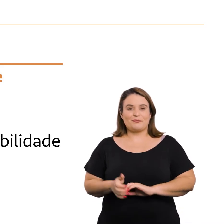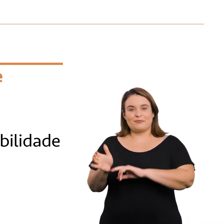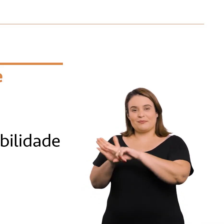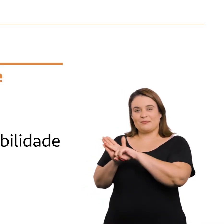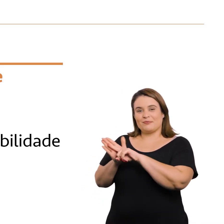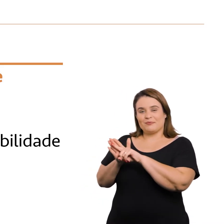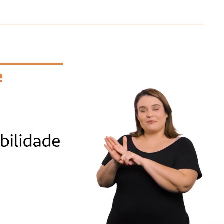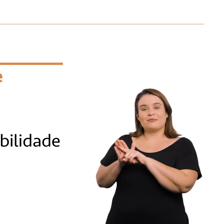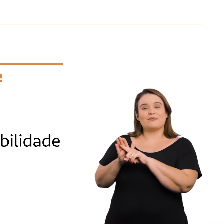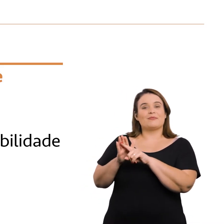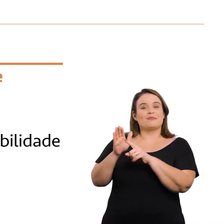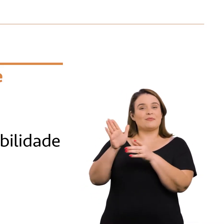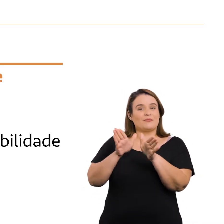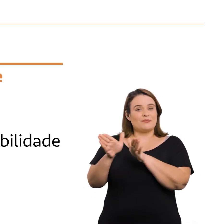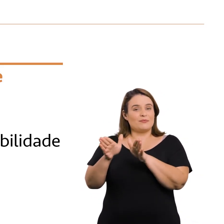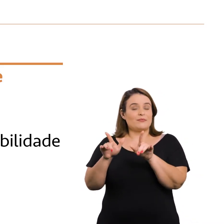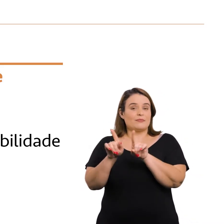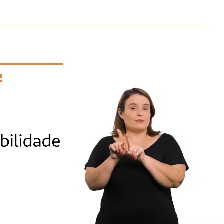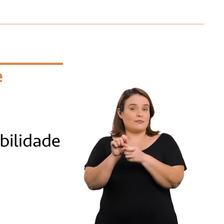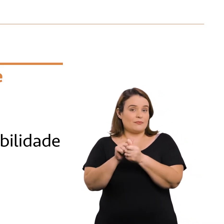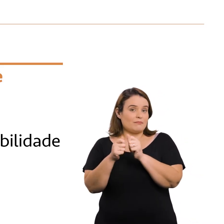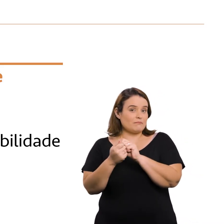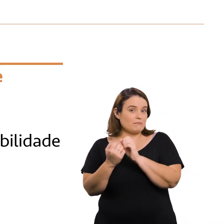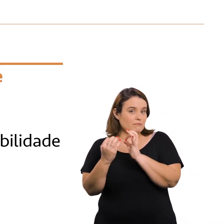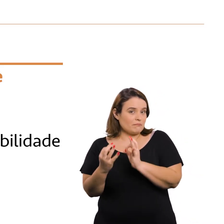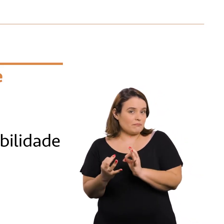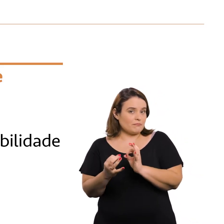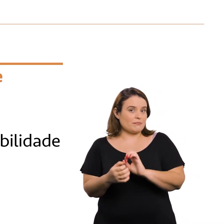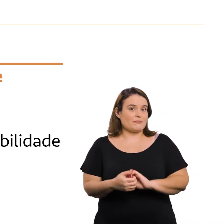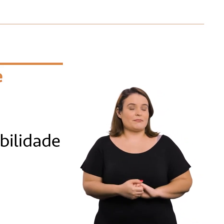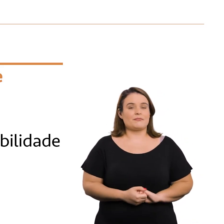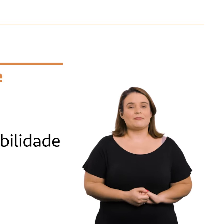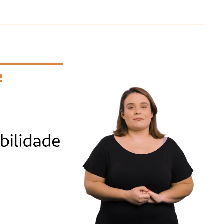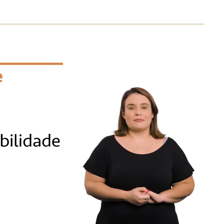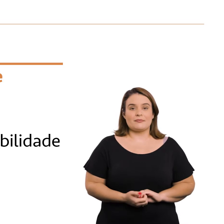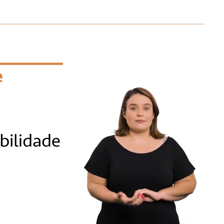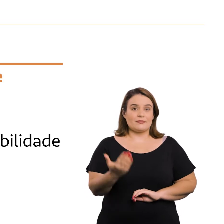Análise de acessibilidade e adaptações razoáveis.